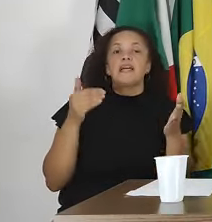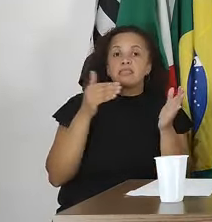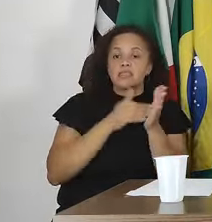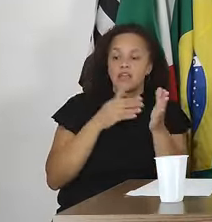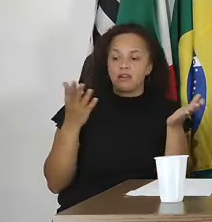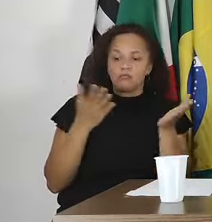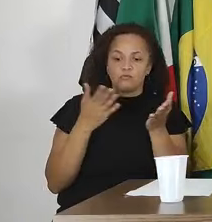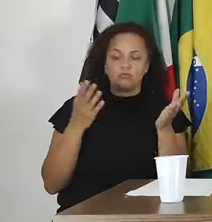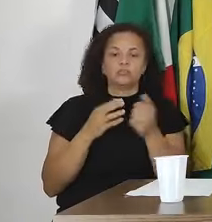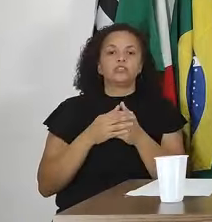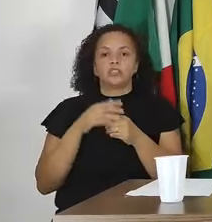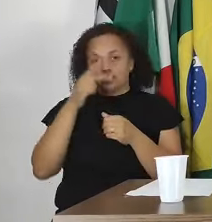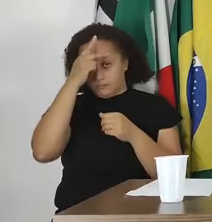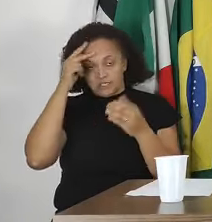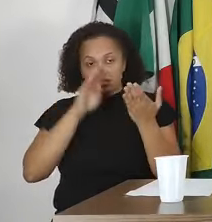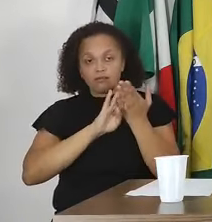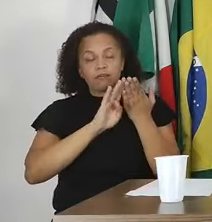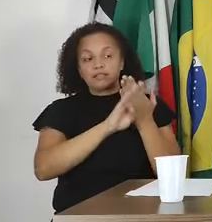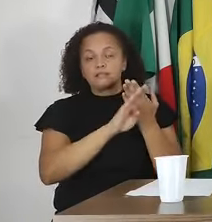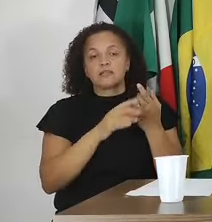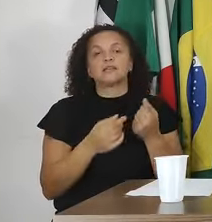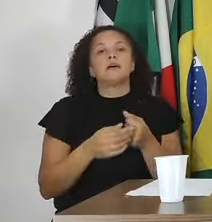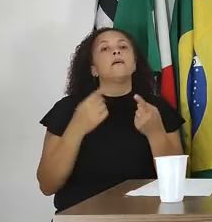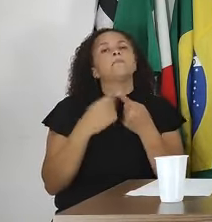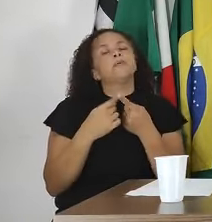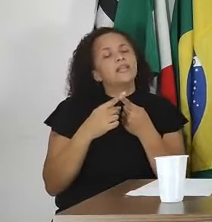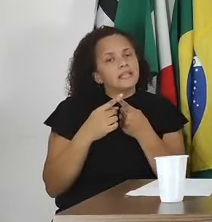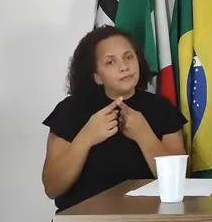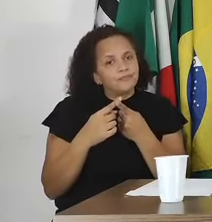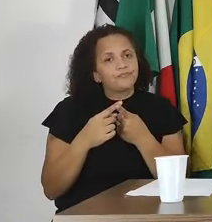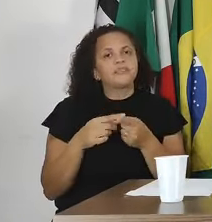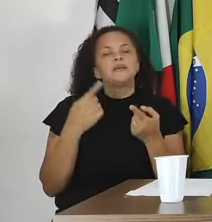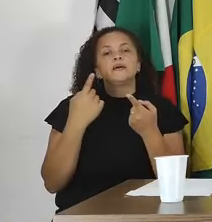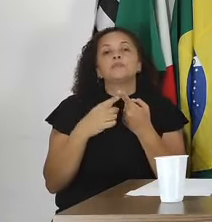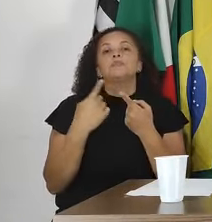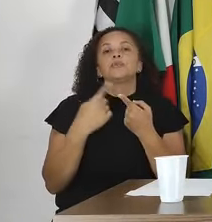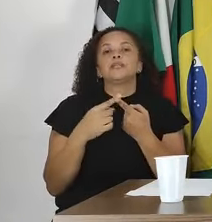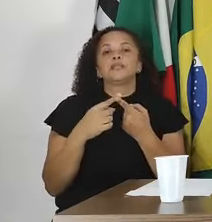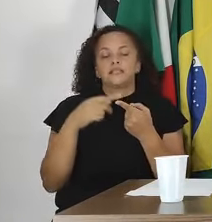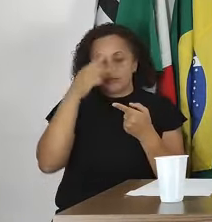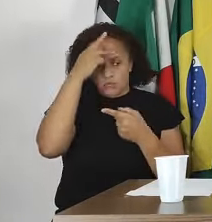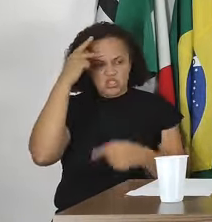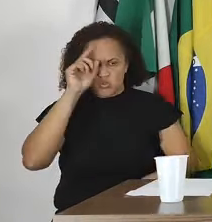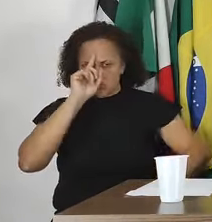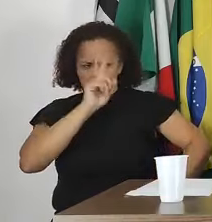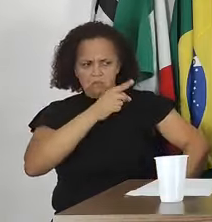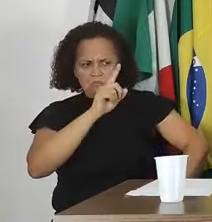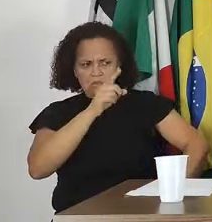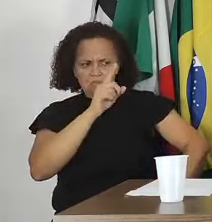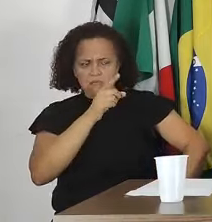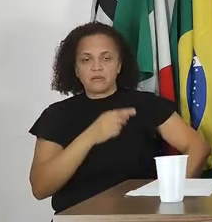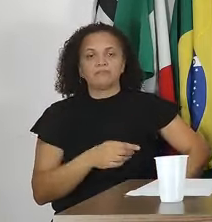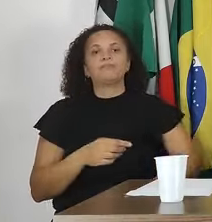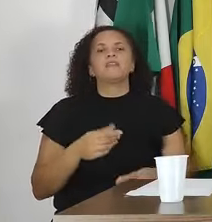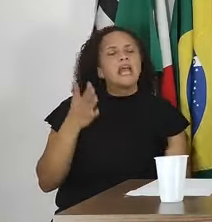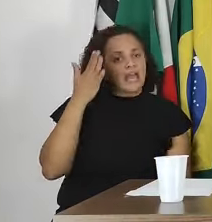faz. Afasta. E que a gente vê em nome de Jesus. Aqui eu sei que o meu pastor,